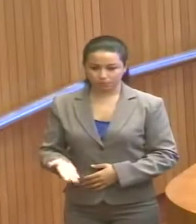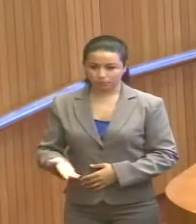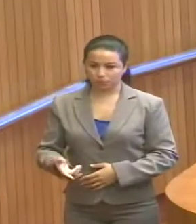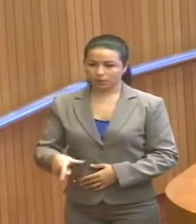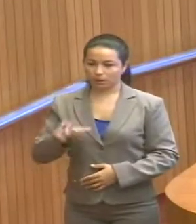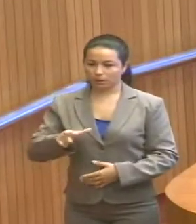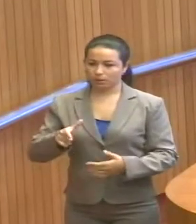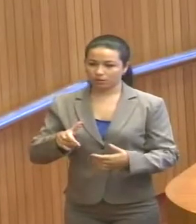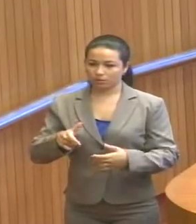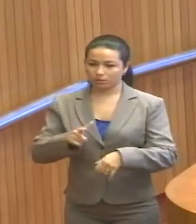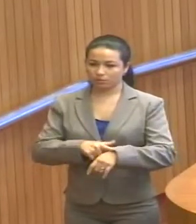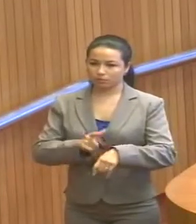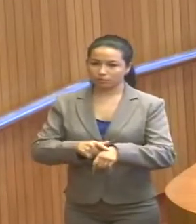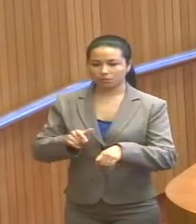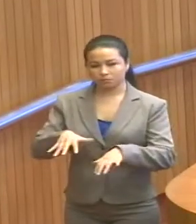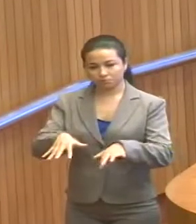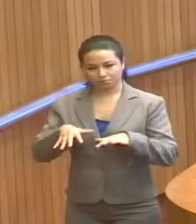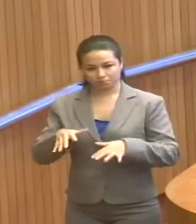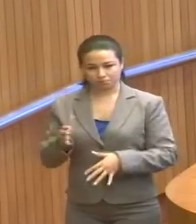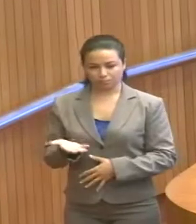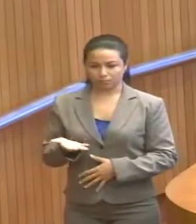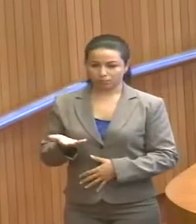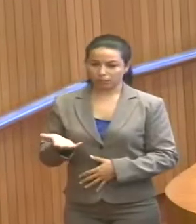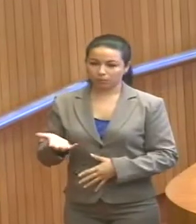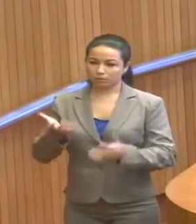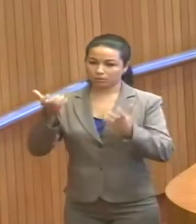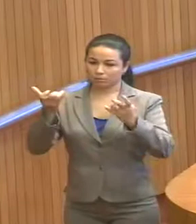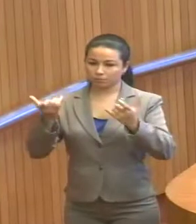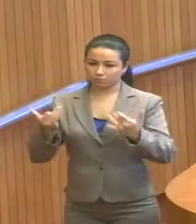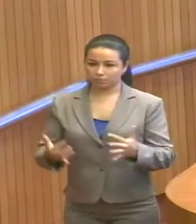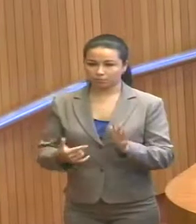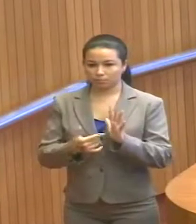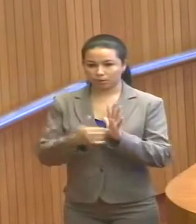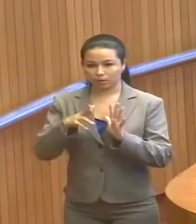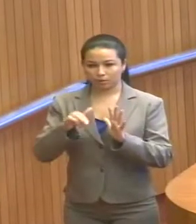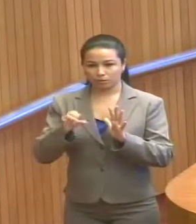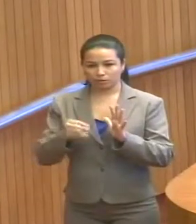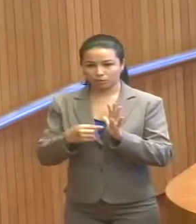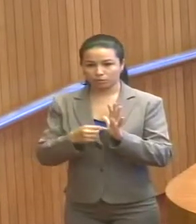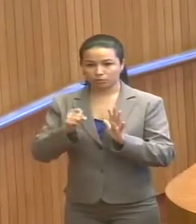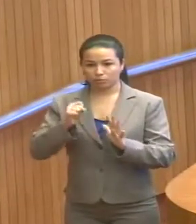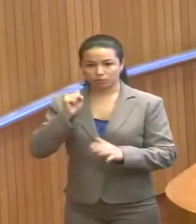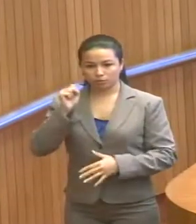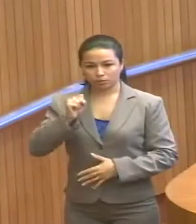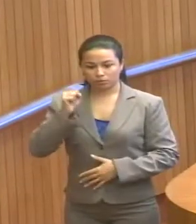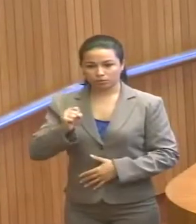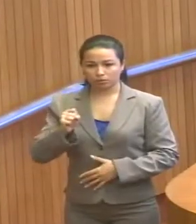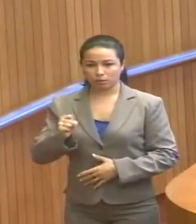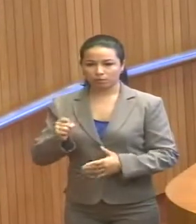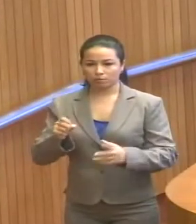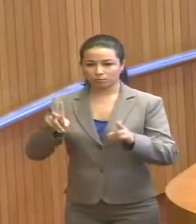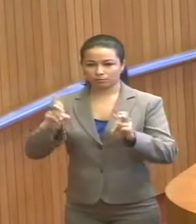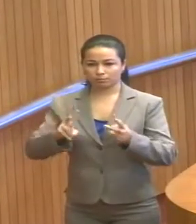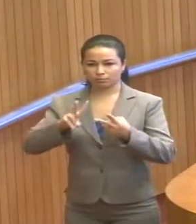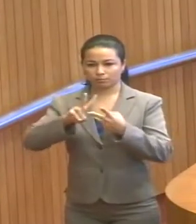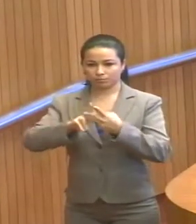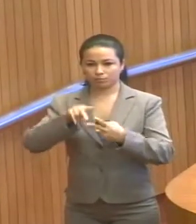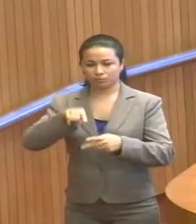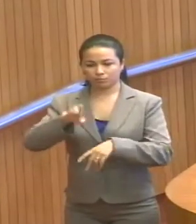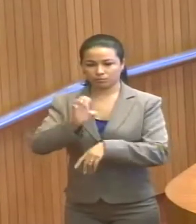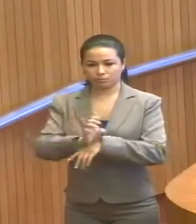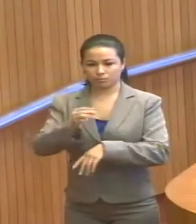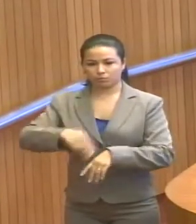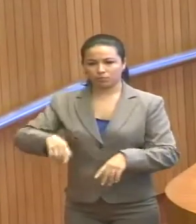durante a sessão plenária. O primeiro referente ao relatório do Senado sobre o sistema prisional no Estado do Maranhão, que, no meu